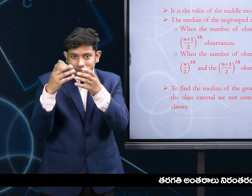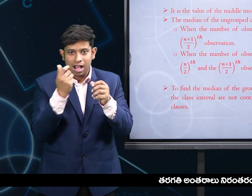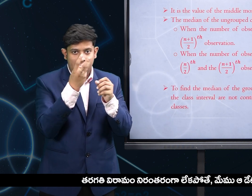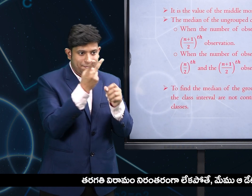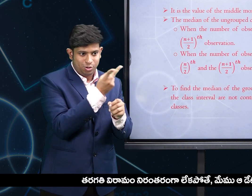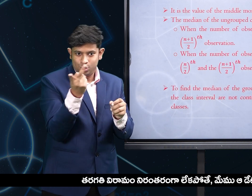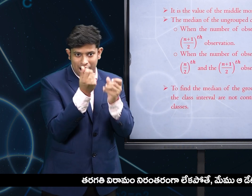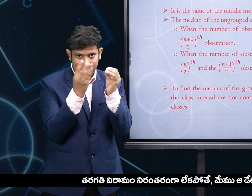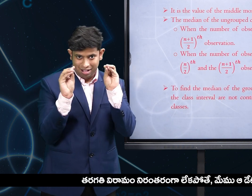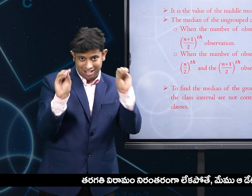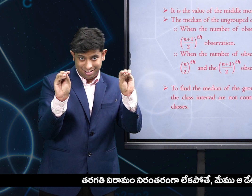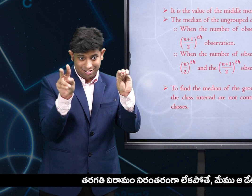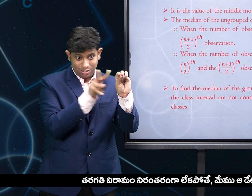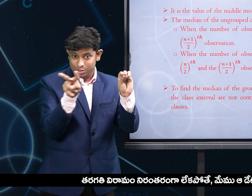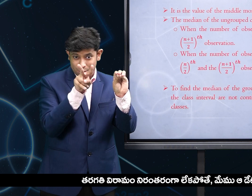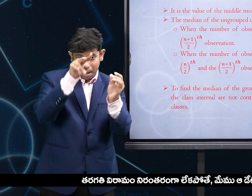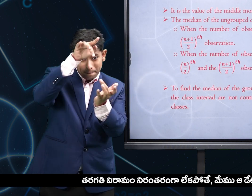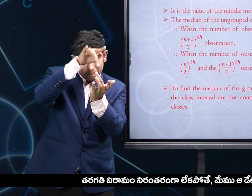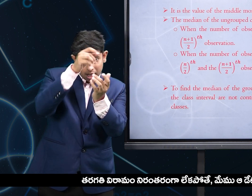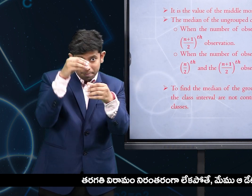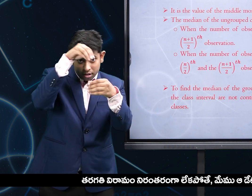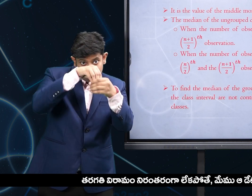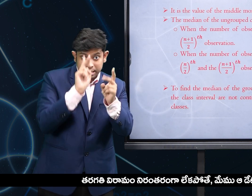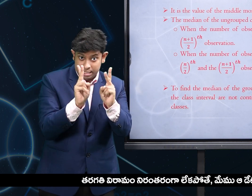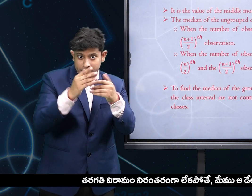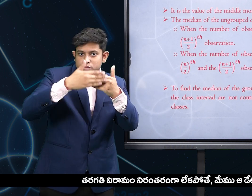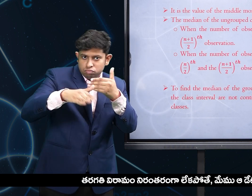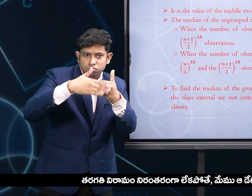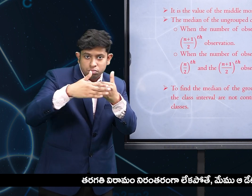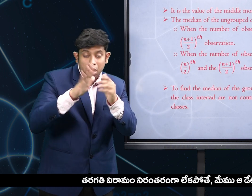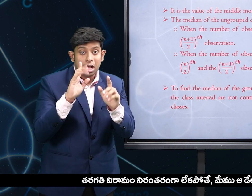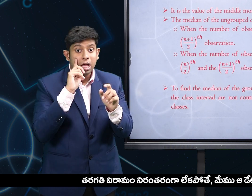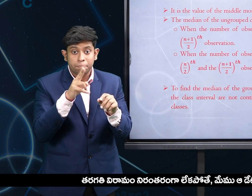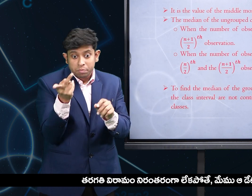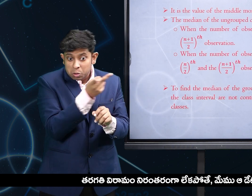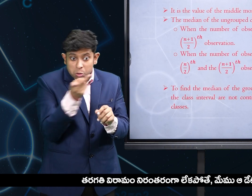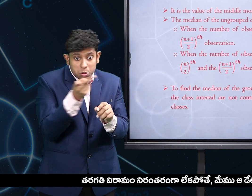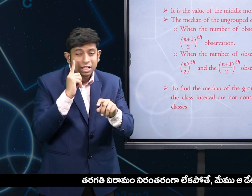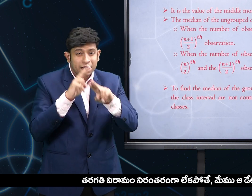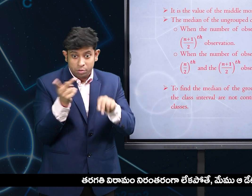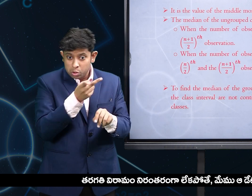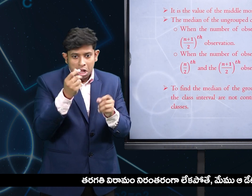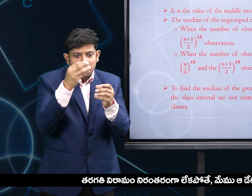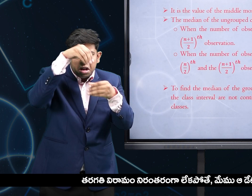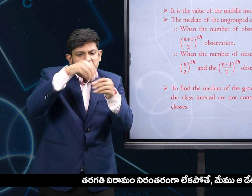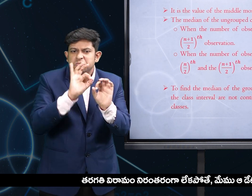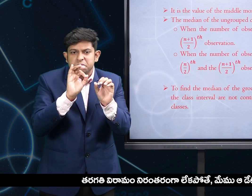ఉండాలి. తరగతి విరామం నిరంతరంగా లేకపోతే మనం ఆ డేటాను నిరంతర తరగతులకు